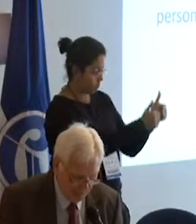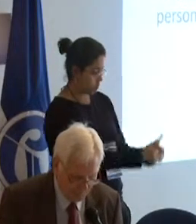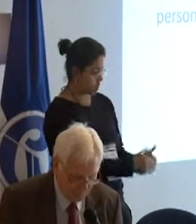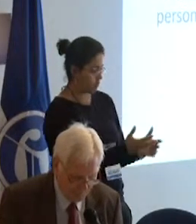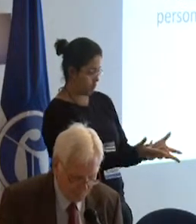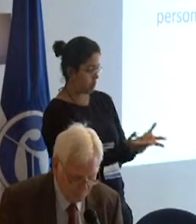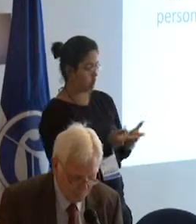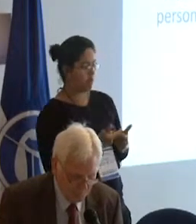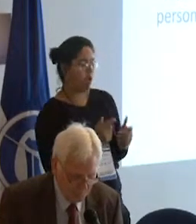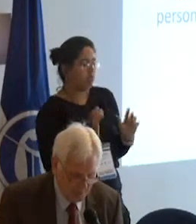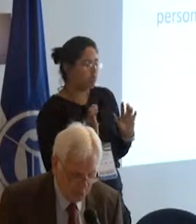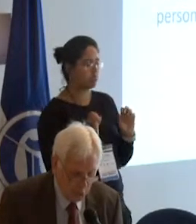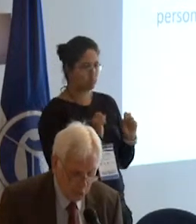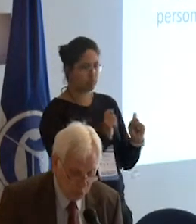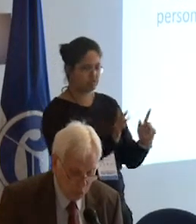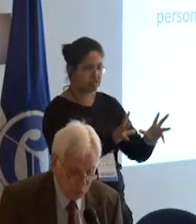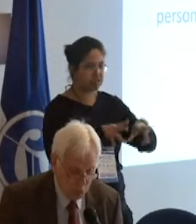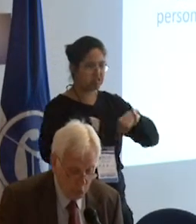en situación de discapacidad.